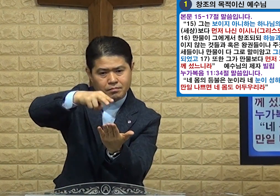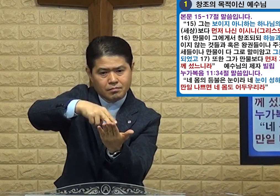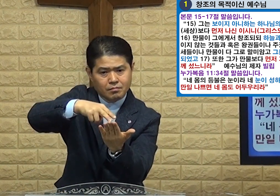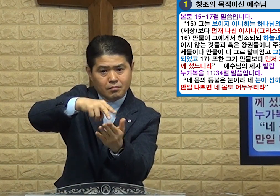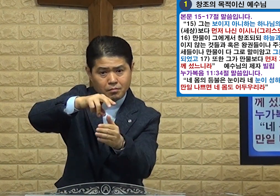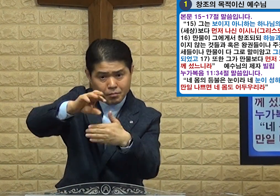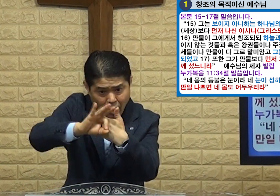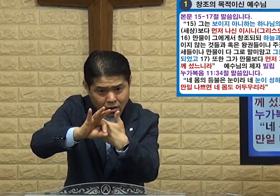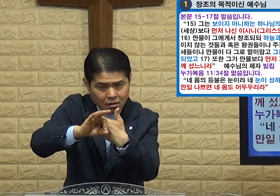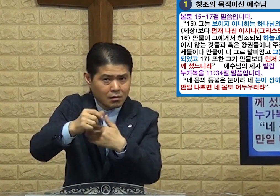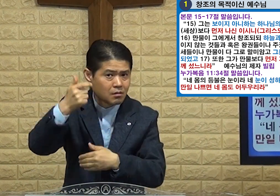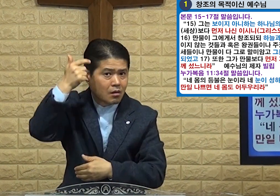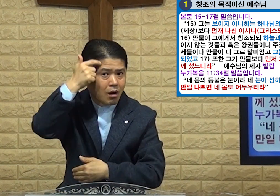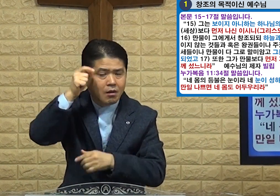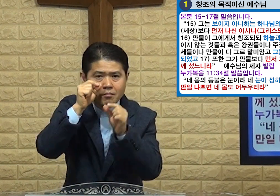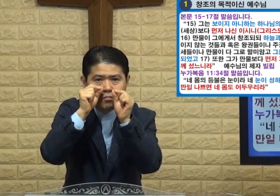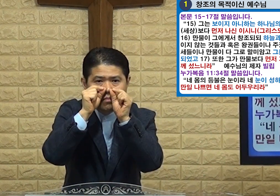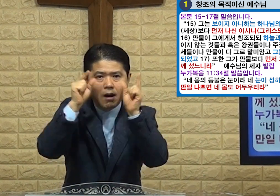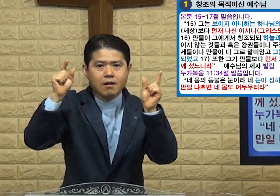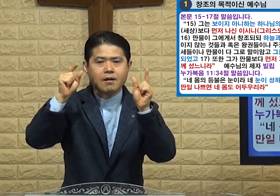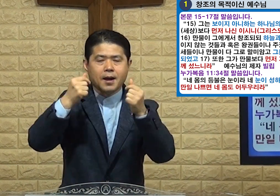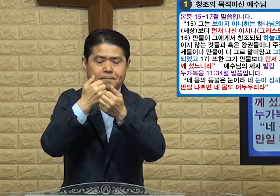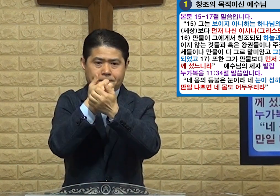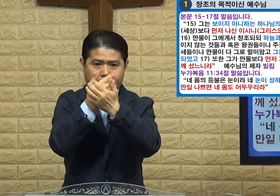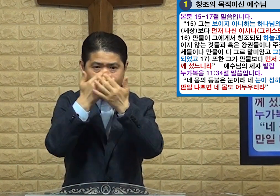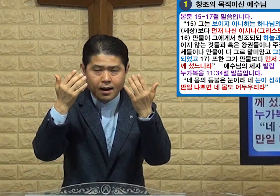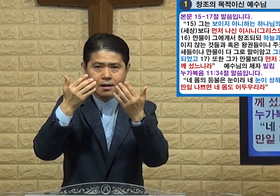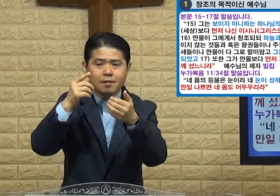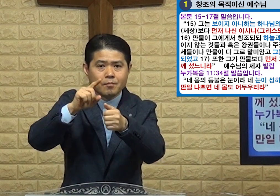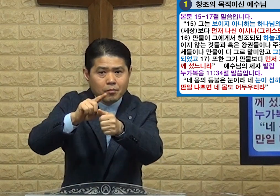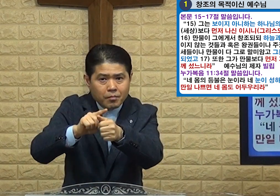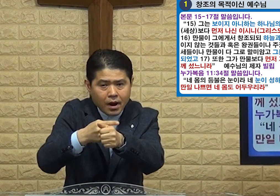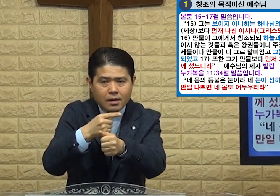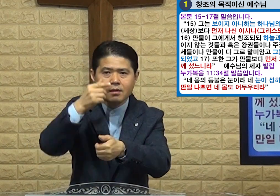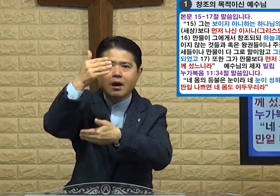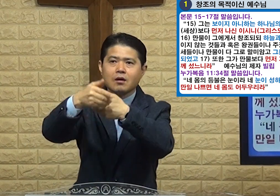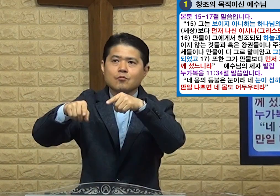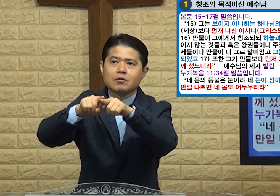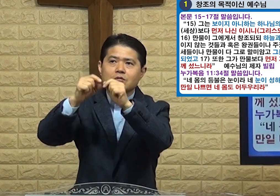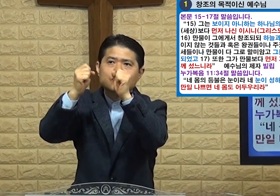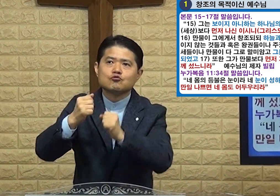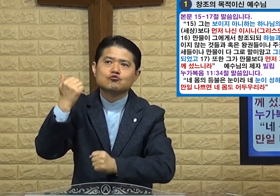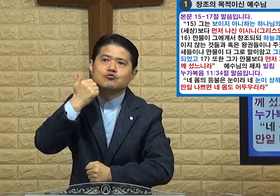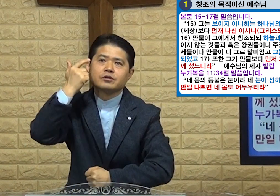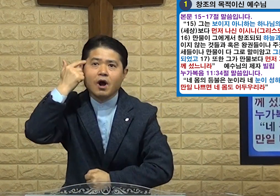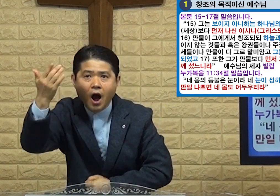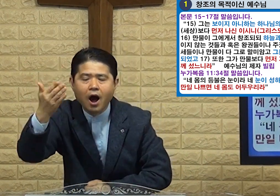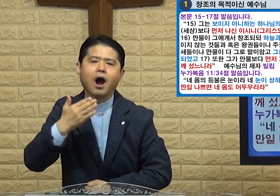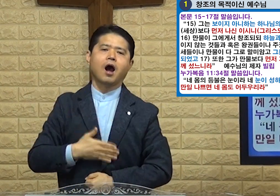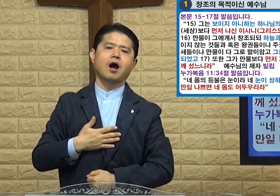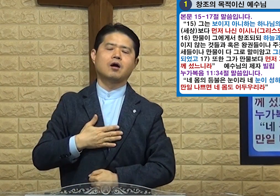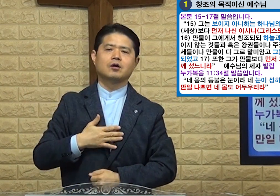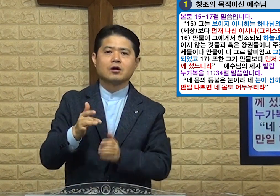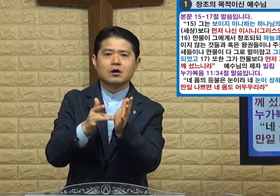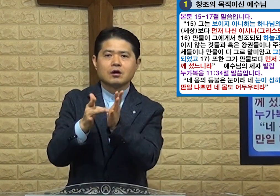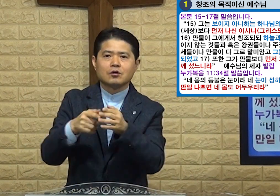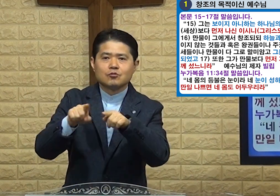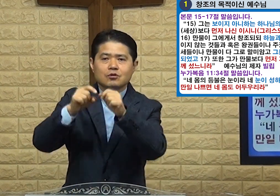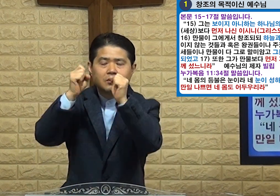성하다면 말씀을 읽고 또 영의 눈이 떠져서 밝게 살아가면서 아버지와 함께 거하고